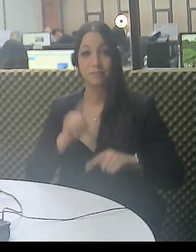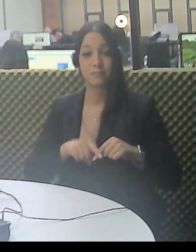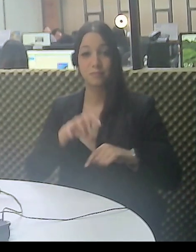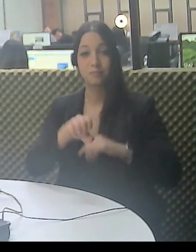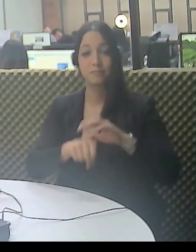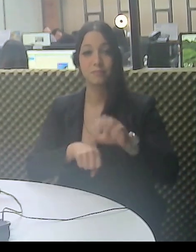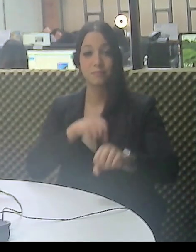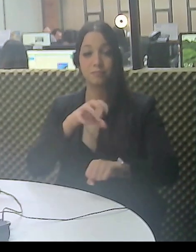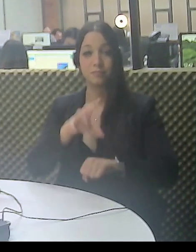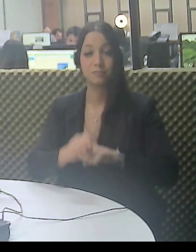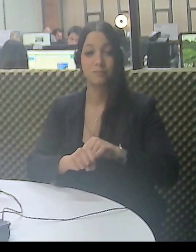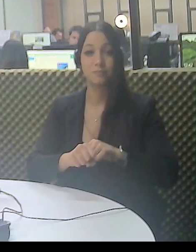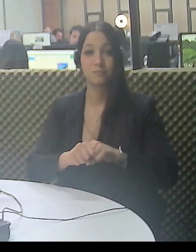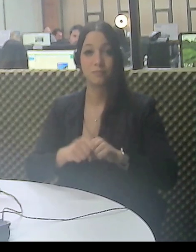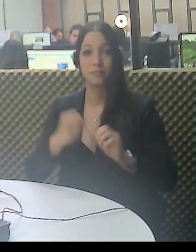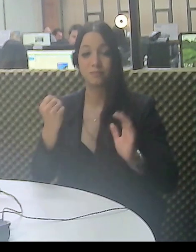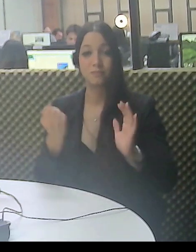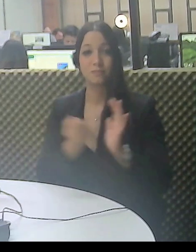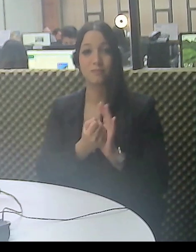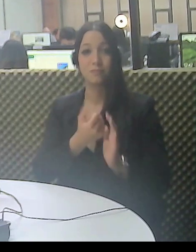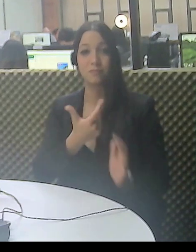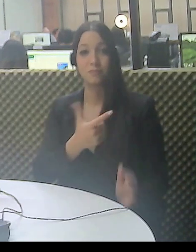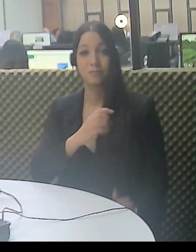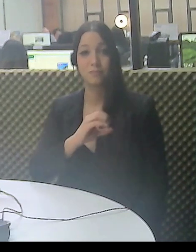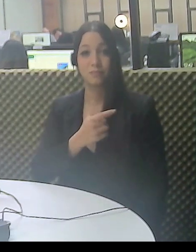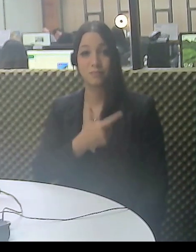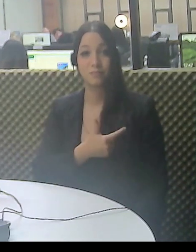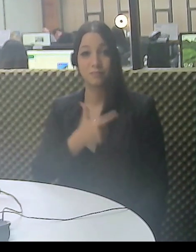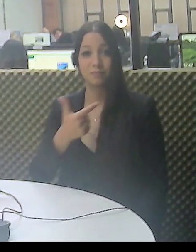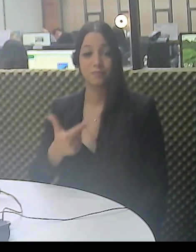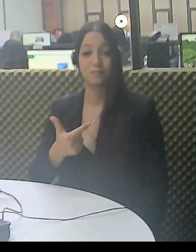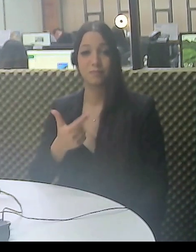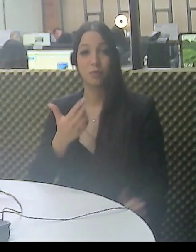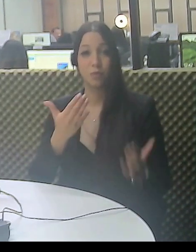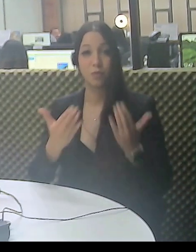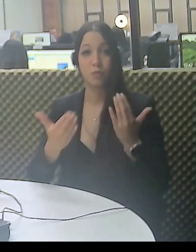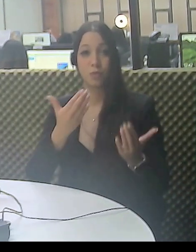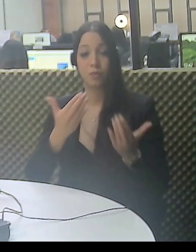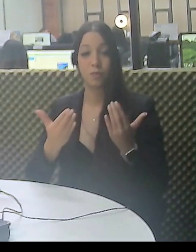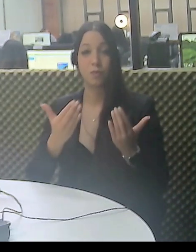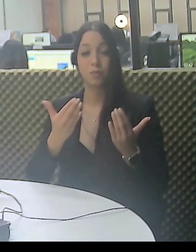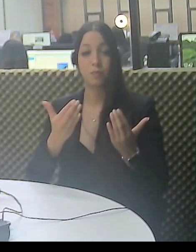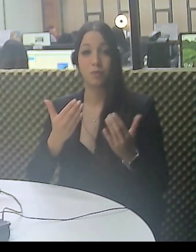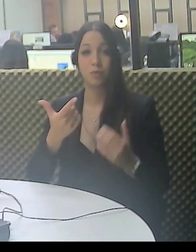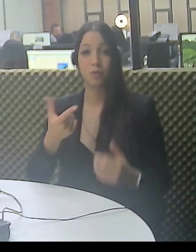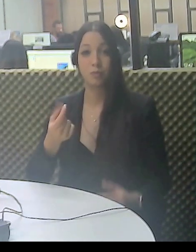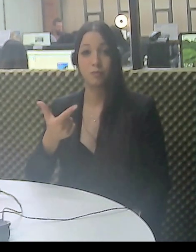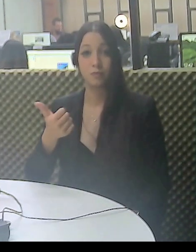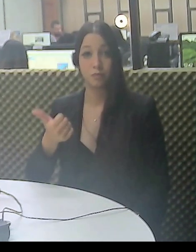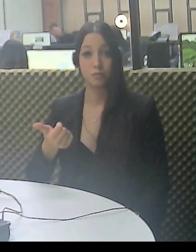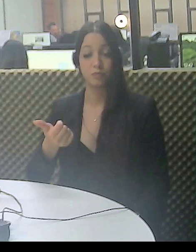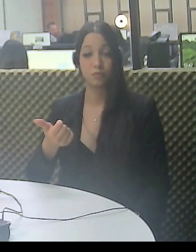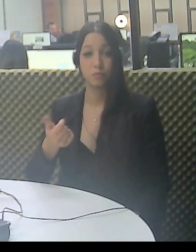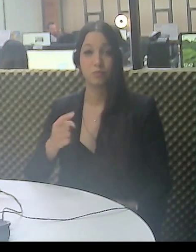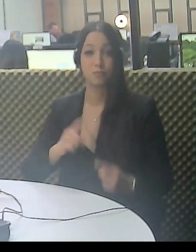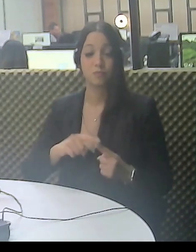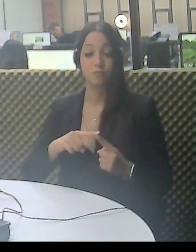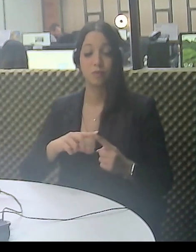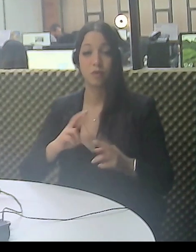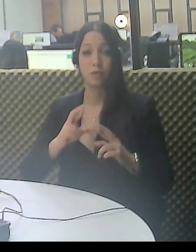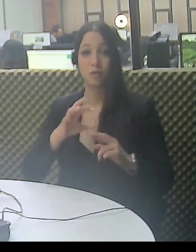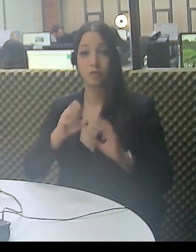recicláveis arrecadados foi registrado em 2022, no comparativo com o mesmo período de 2021, quando foram